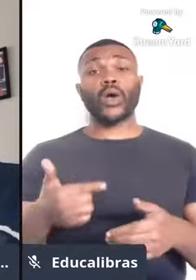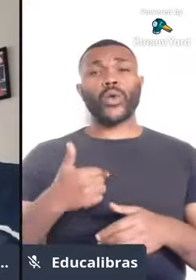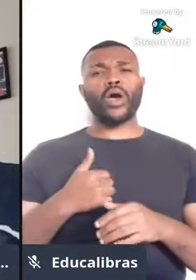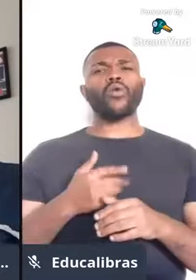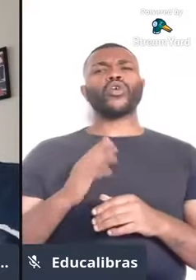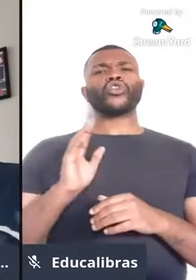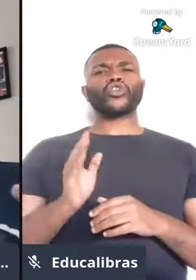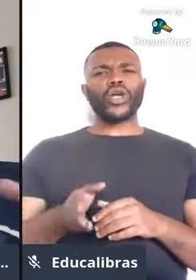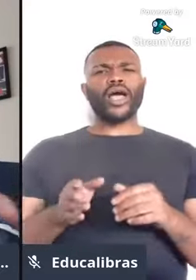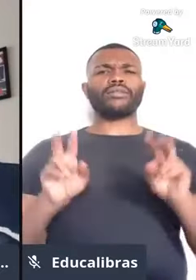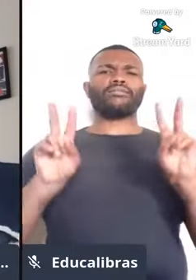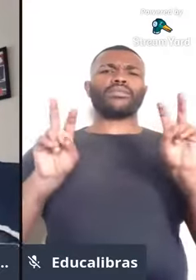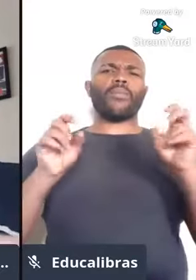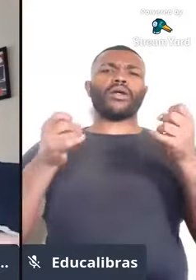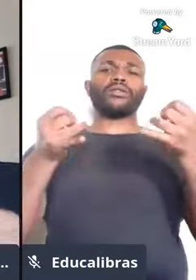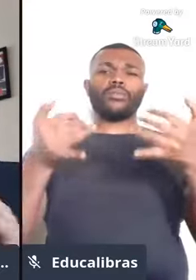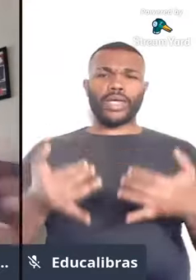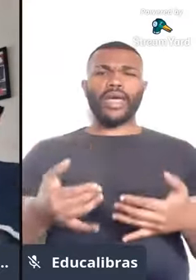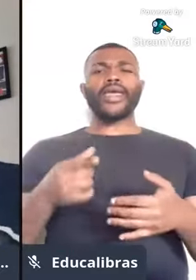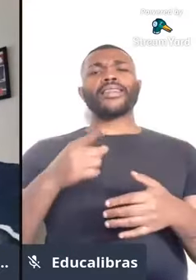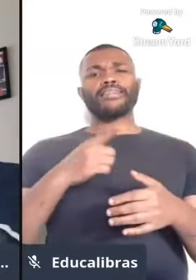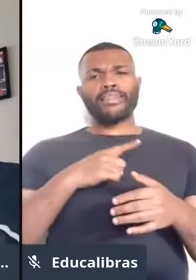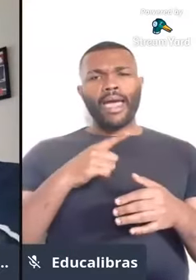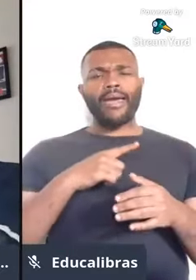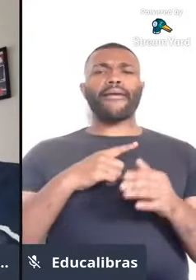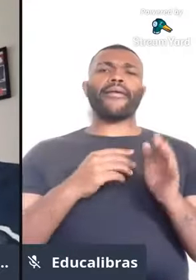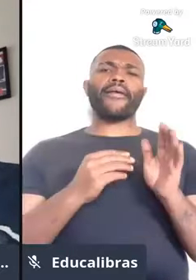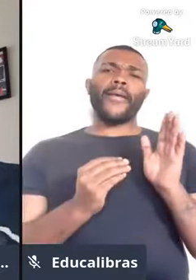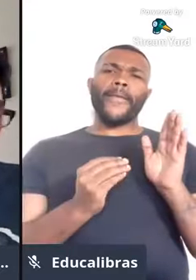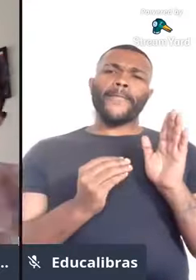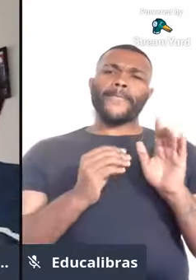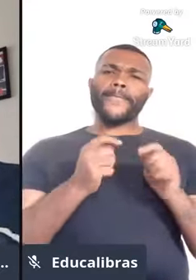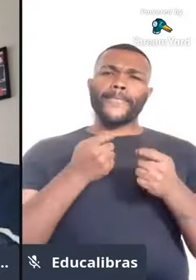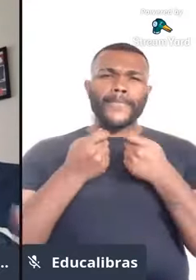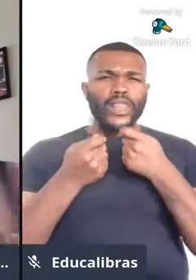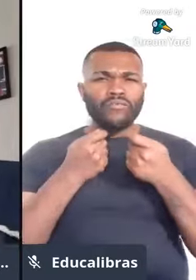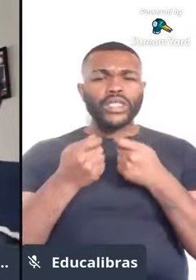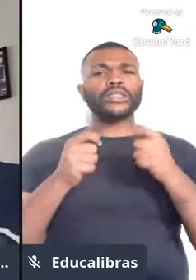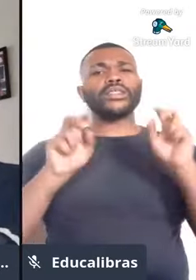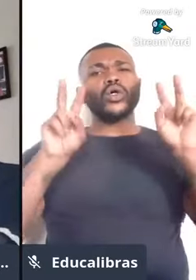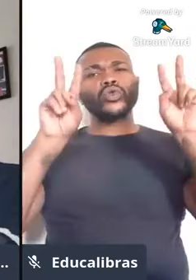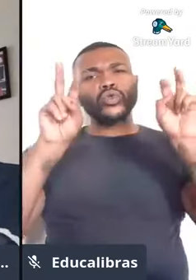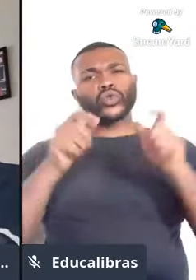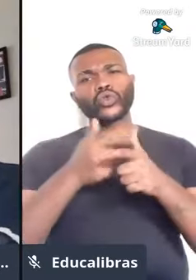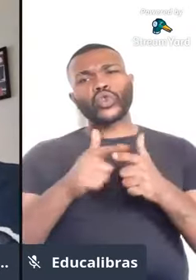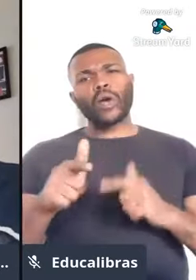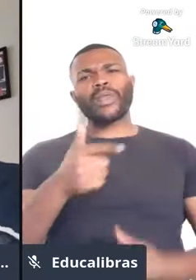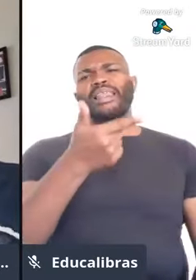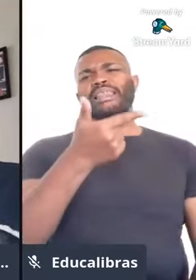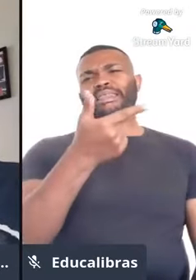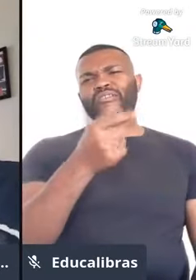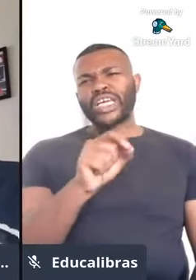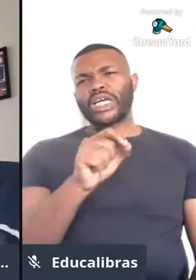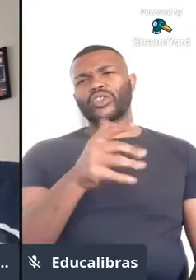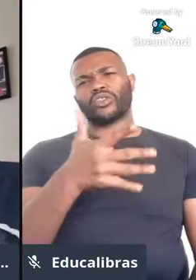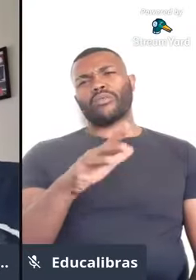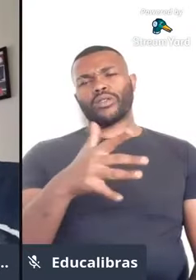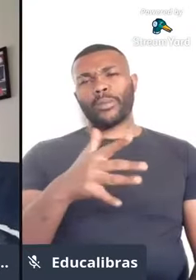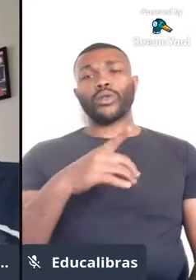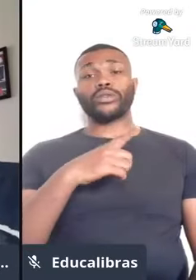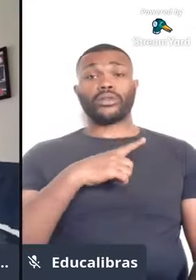agora, tem matéria sobre isso lá, pelo menos umas 10, 15, 20, dezenas de matérias, né? Então, é